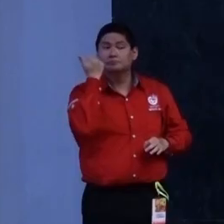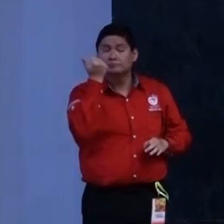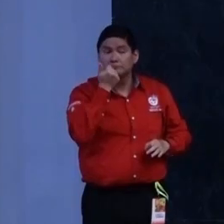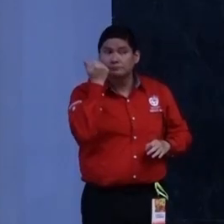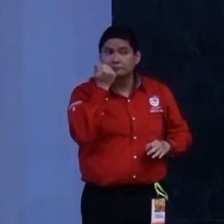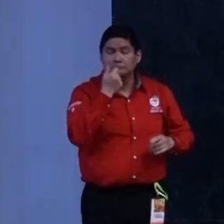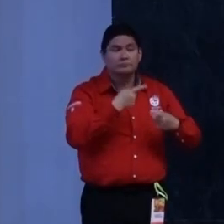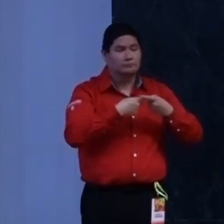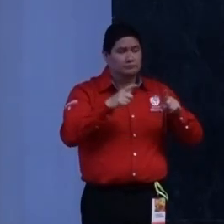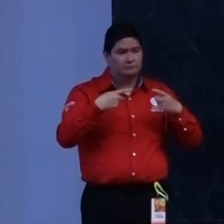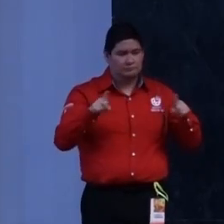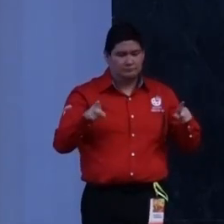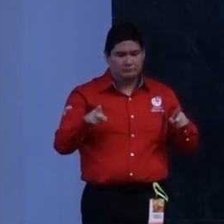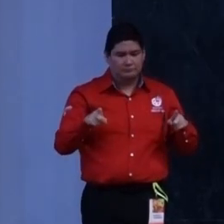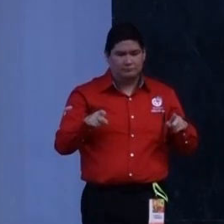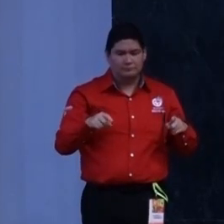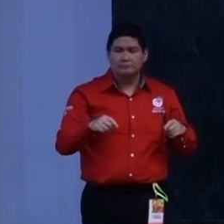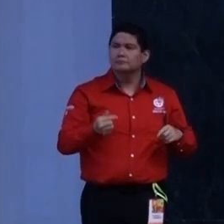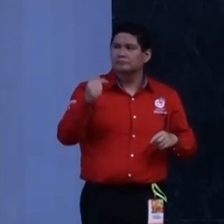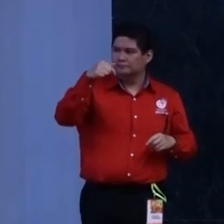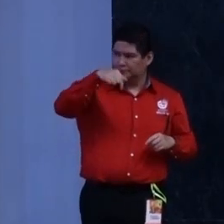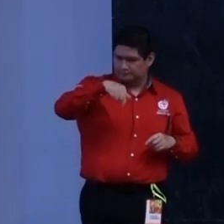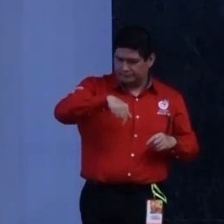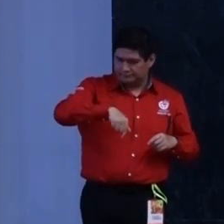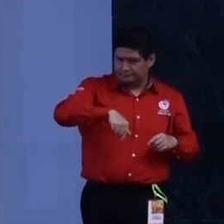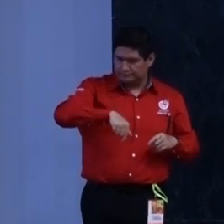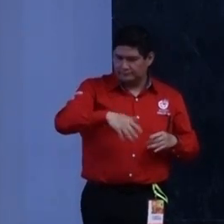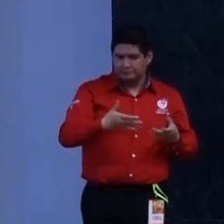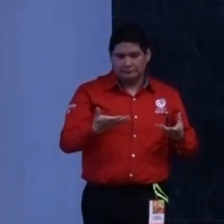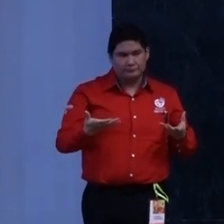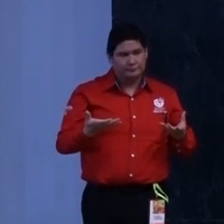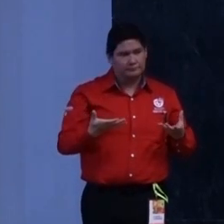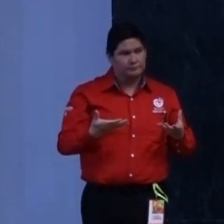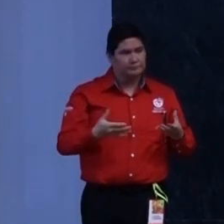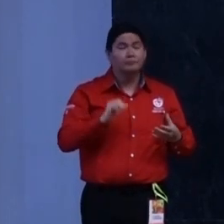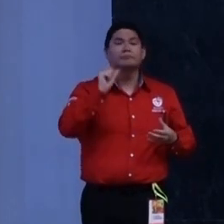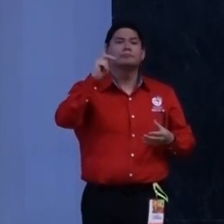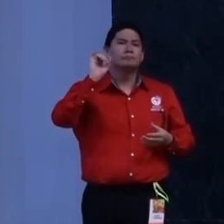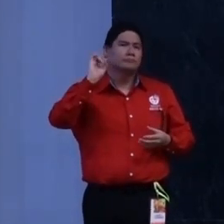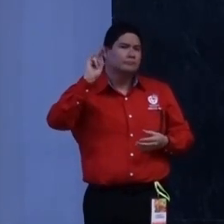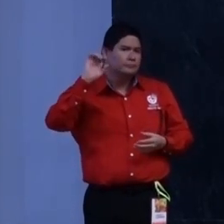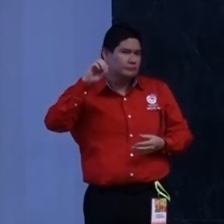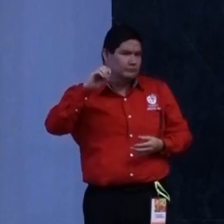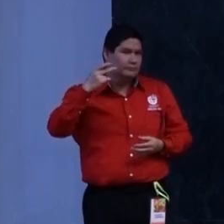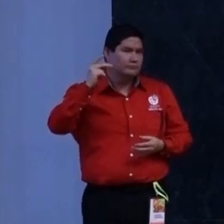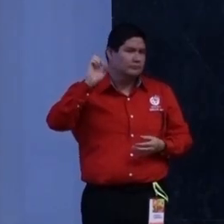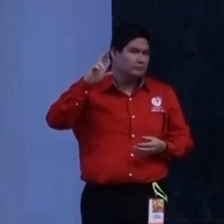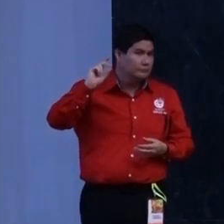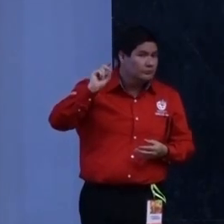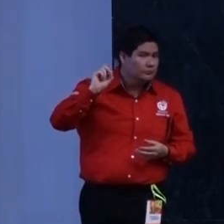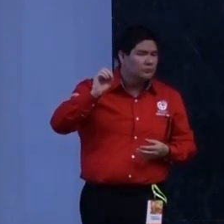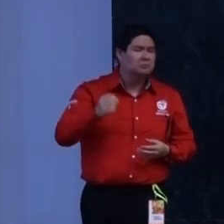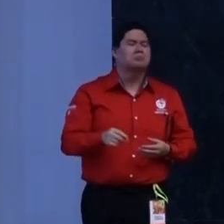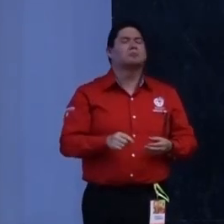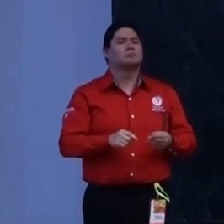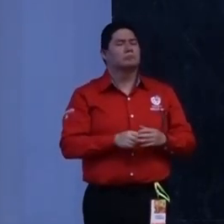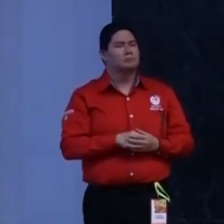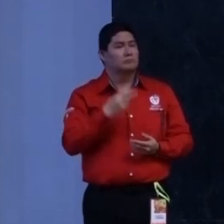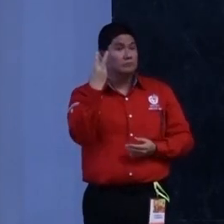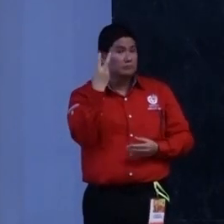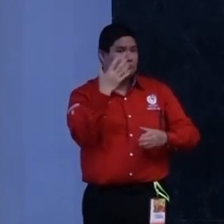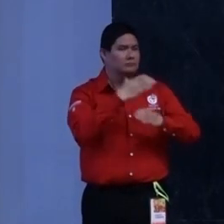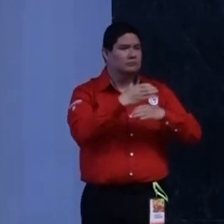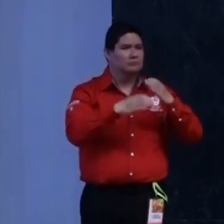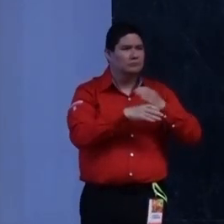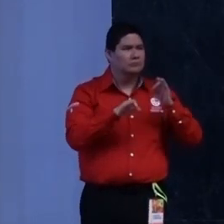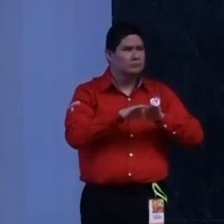diferente. Y mira, y aquí tanto Adriano como Pedro han señalado dos cosas muy importantes.